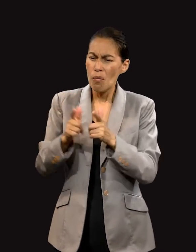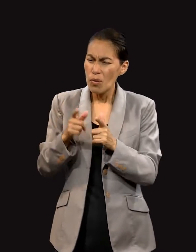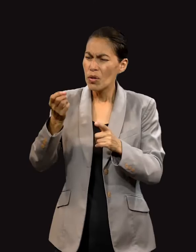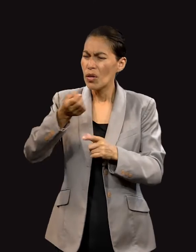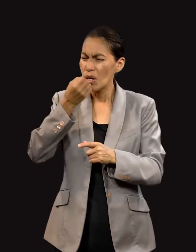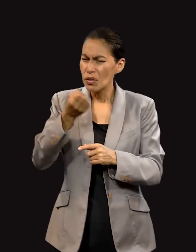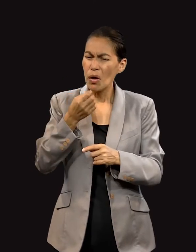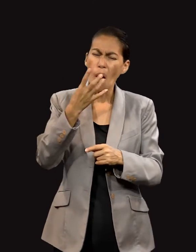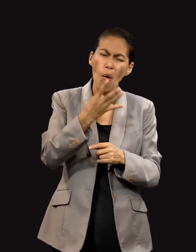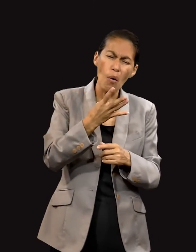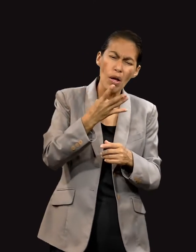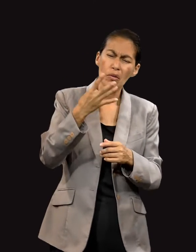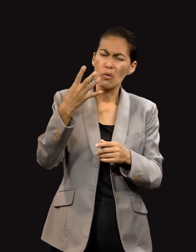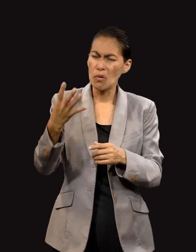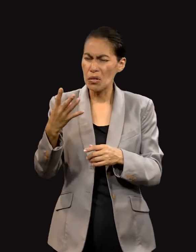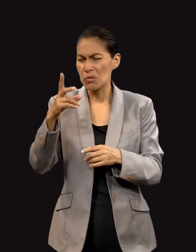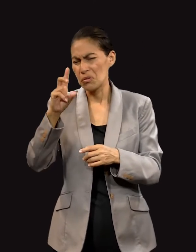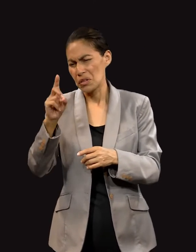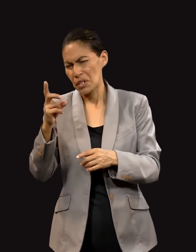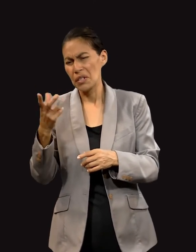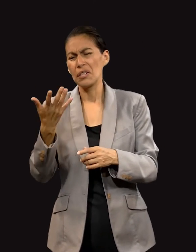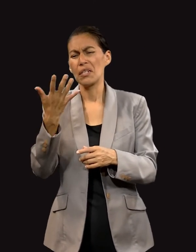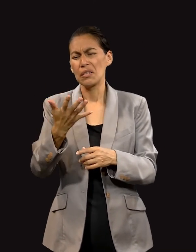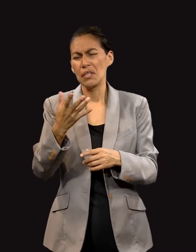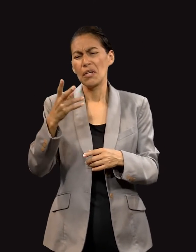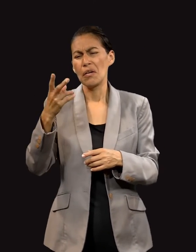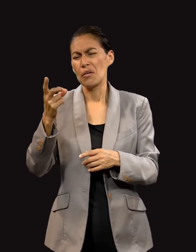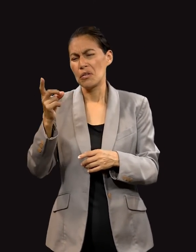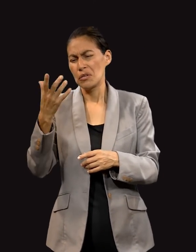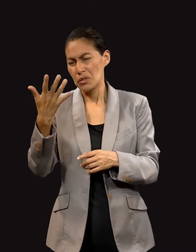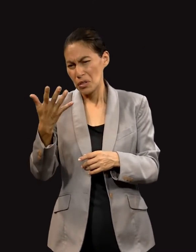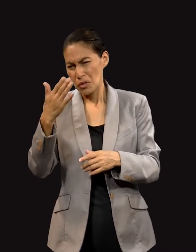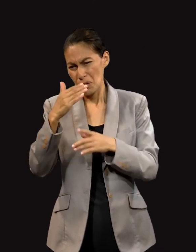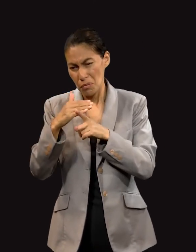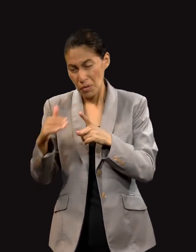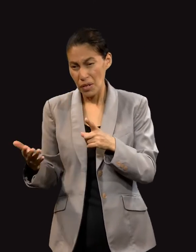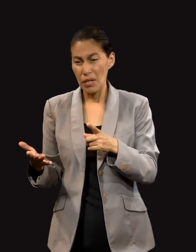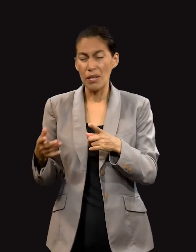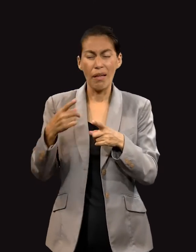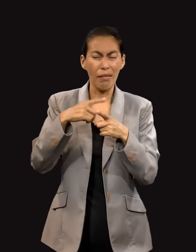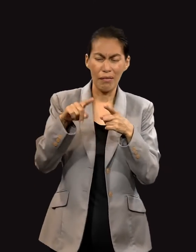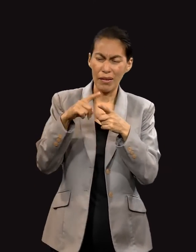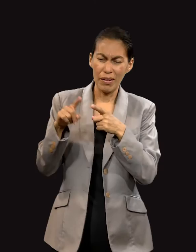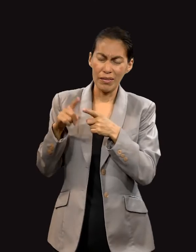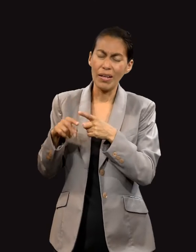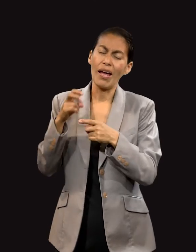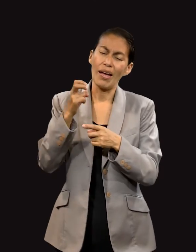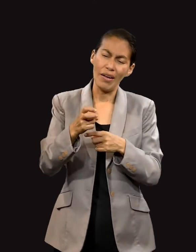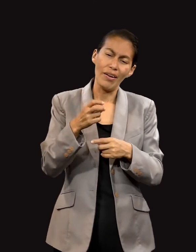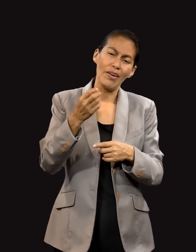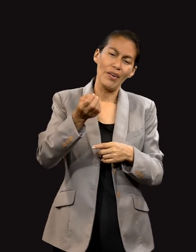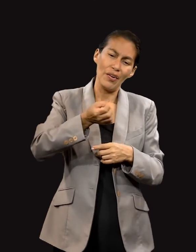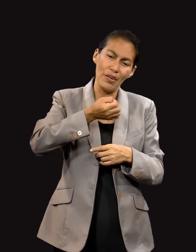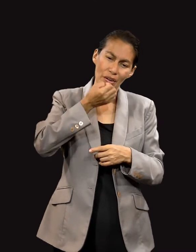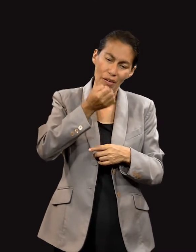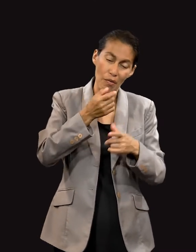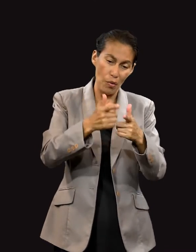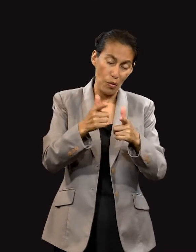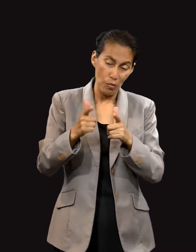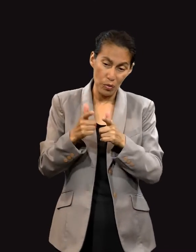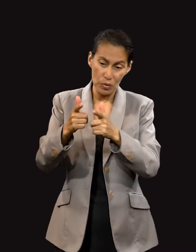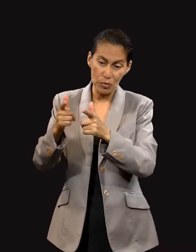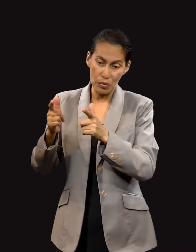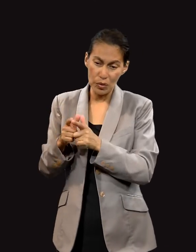Amén. En los cuales nos reuníamos a las cuatro de la mañana, cuatro y media, cinco, cinco y media, así. Qué maravilla. Y entonces